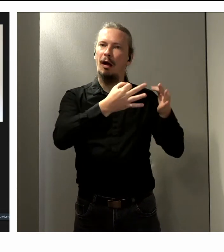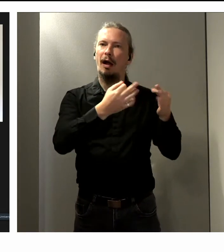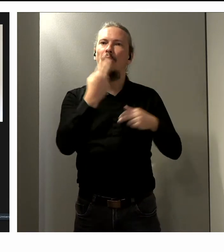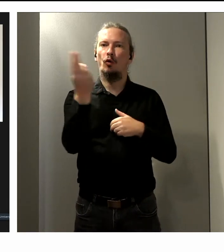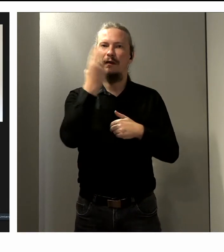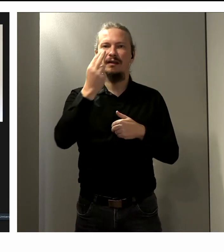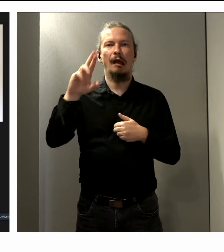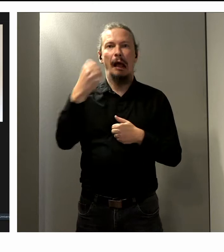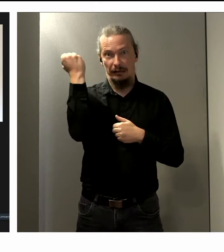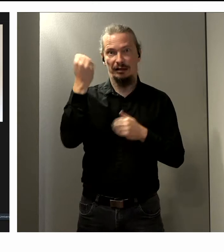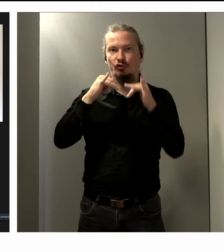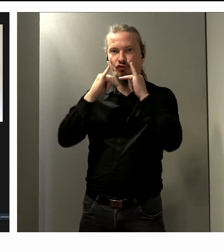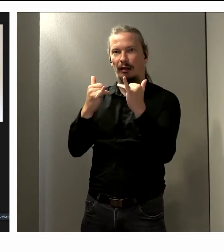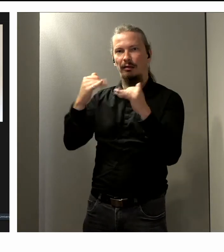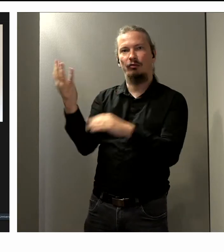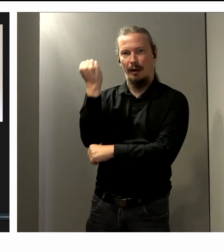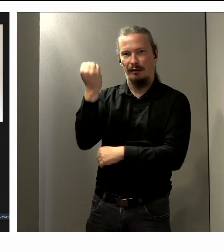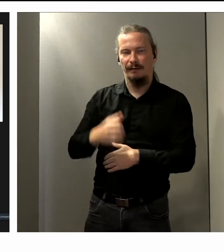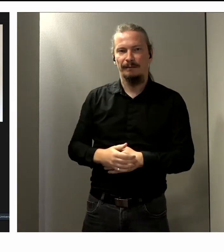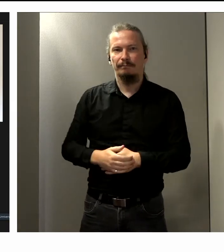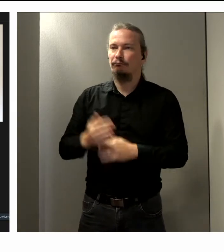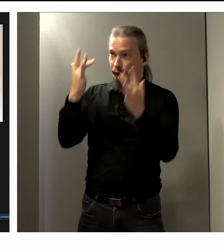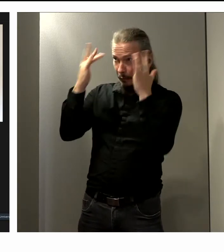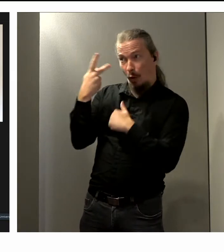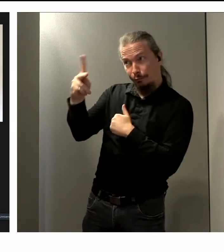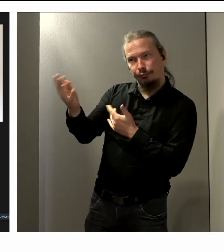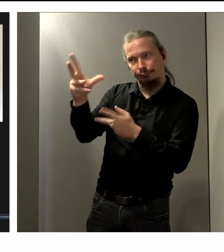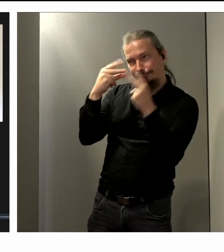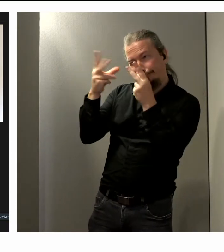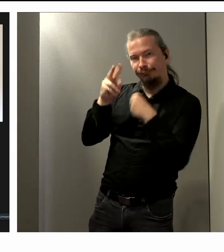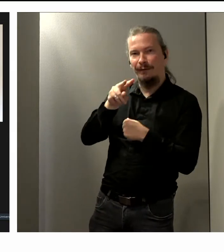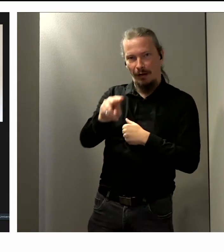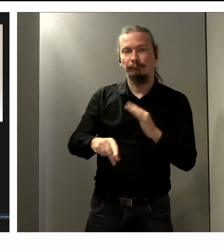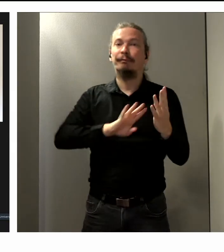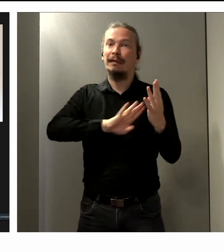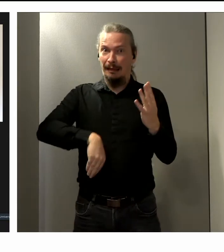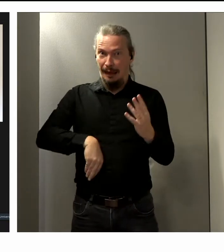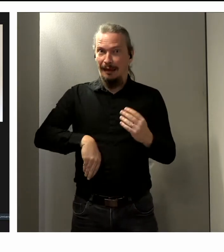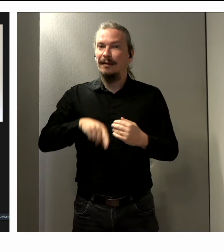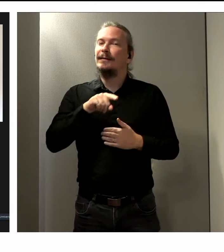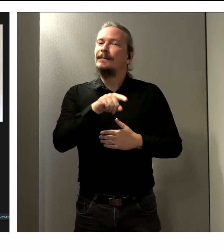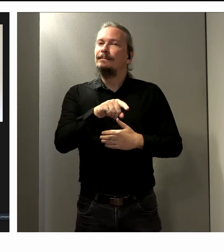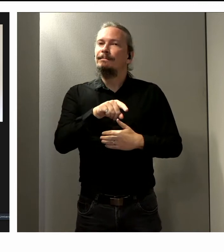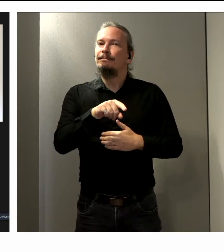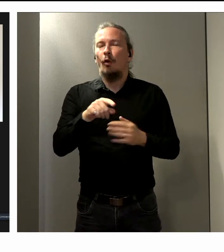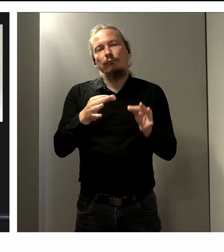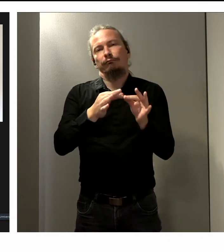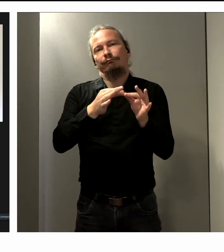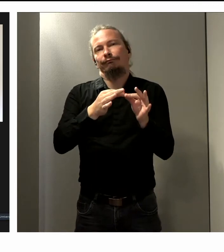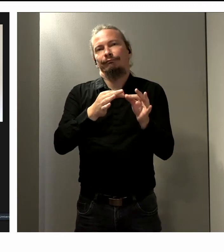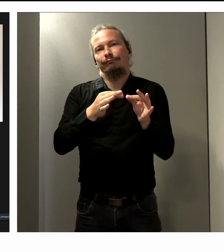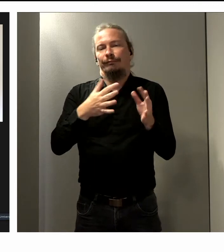de Reims-Champagne-Ardenne. Vous nous apporterez aussi votre éclairage particulier. Et enfin, pour